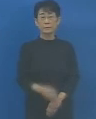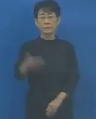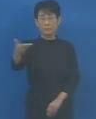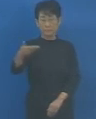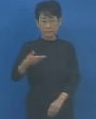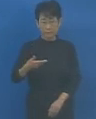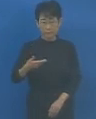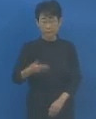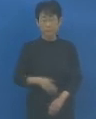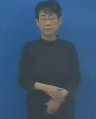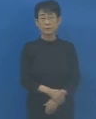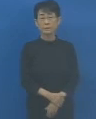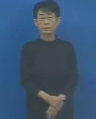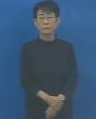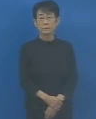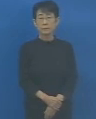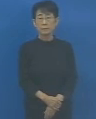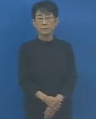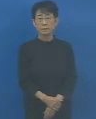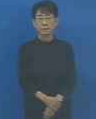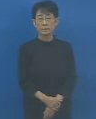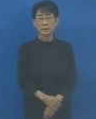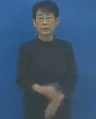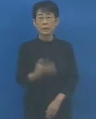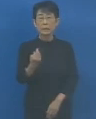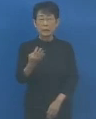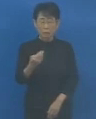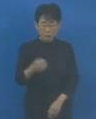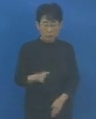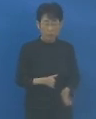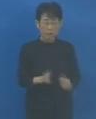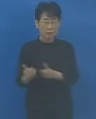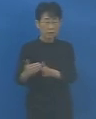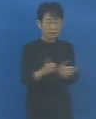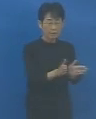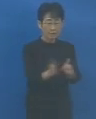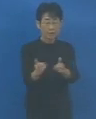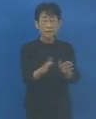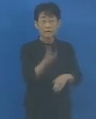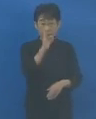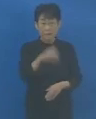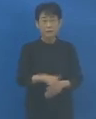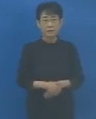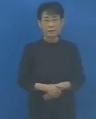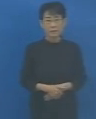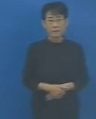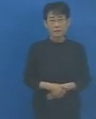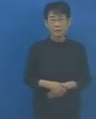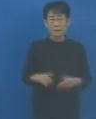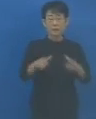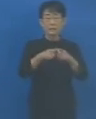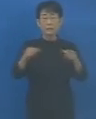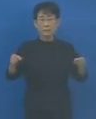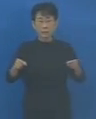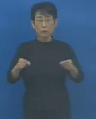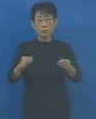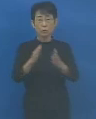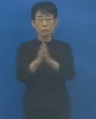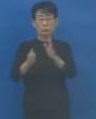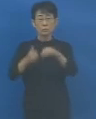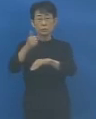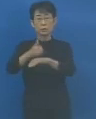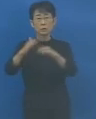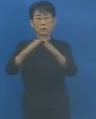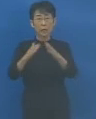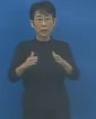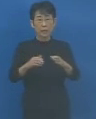三一郎新報の藤井です。すみません、たびたび行ったり来たりして申し訳ないですけど、全国知事会の会長選について、確か5人以上